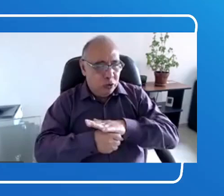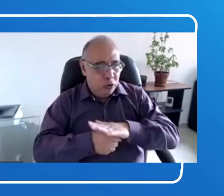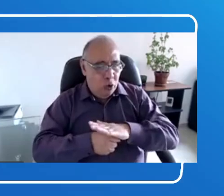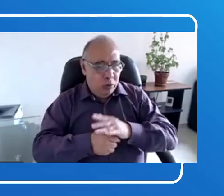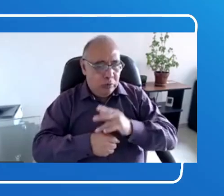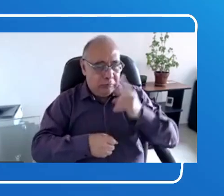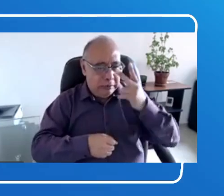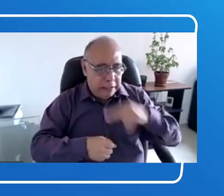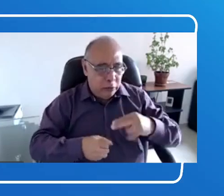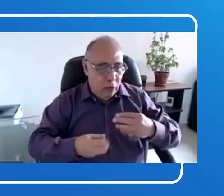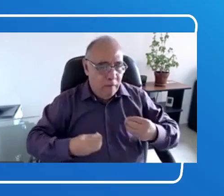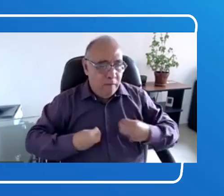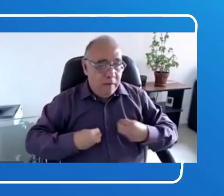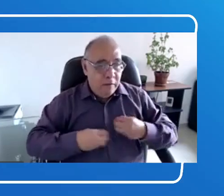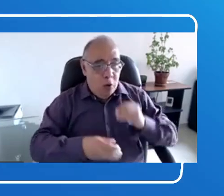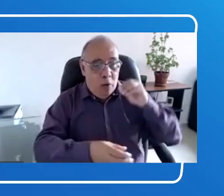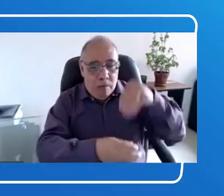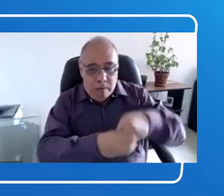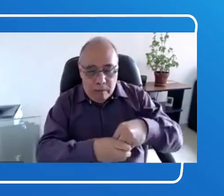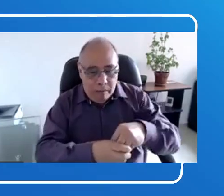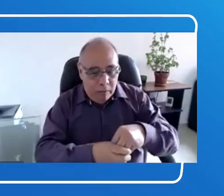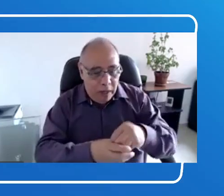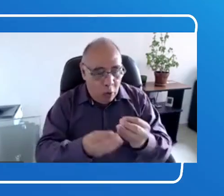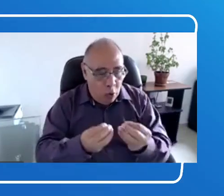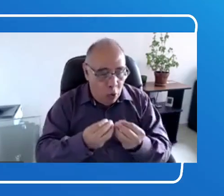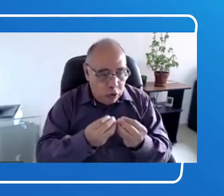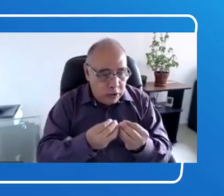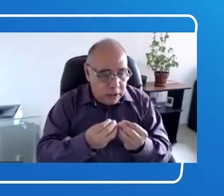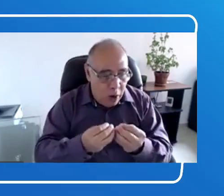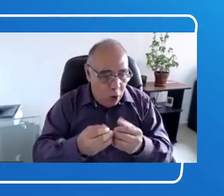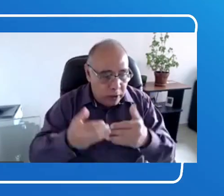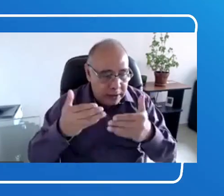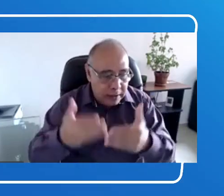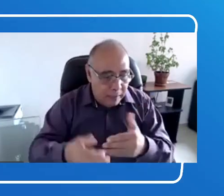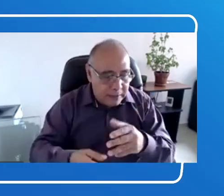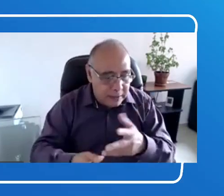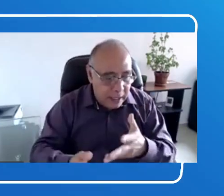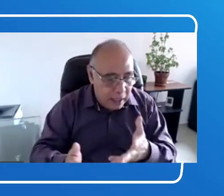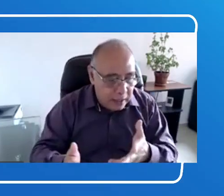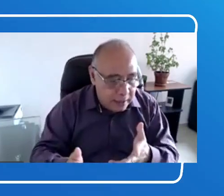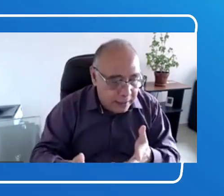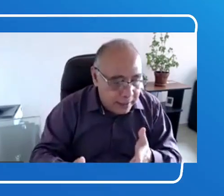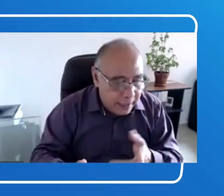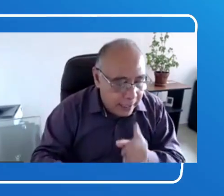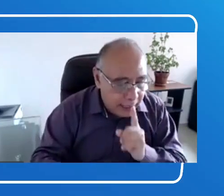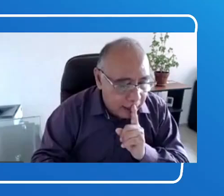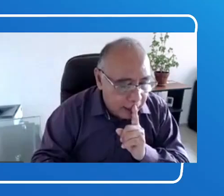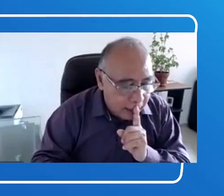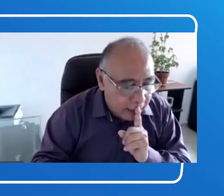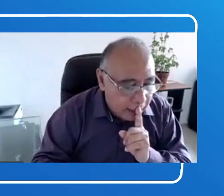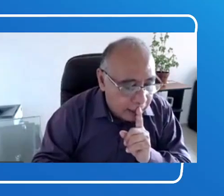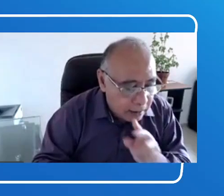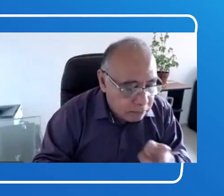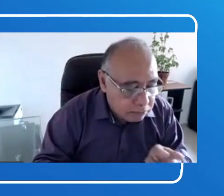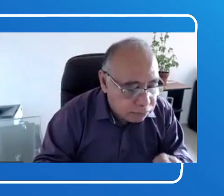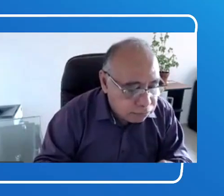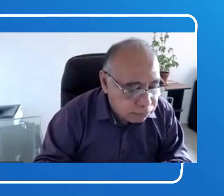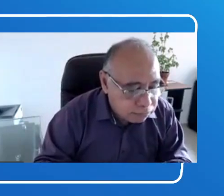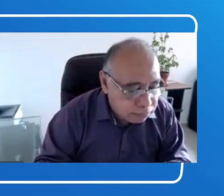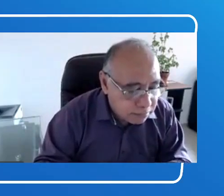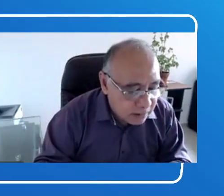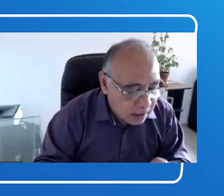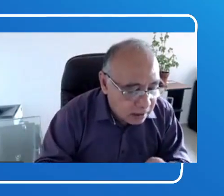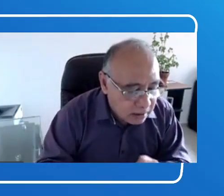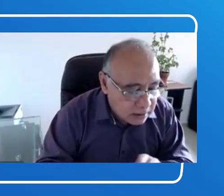está preguntando sobre la situación que sucede con un hijo de él que hace parte del consejo